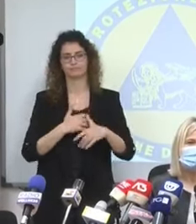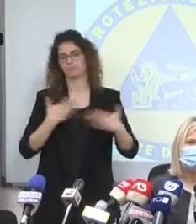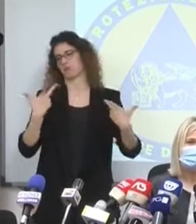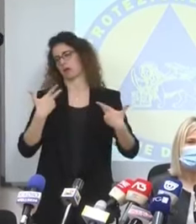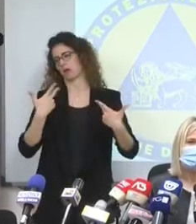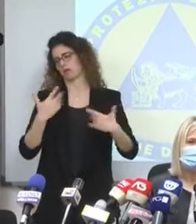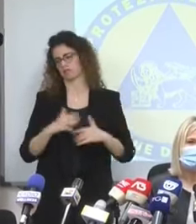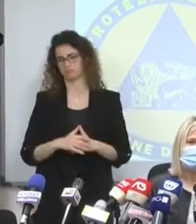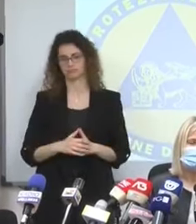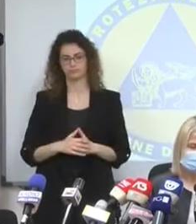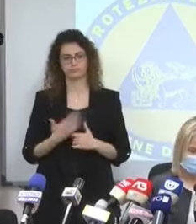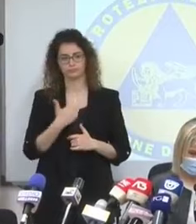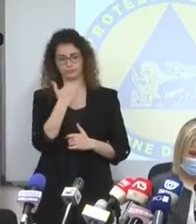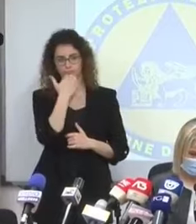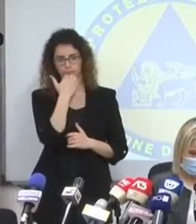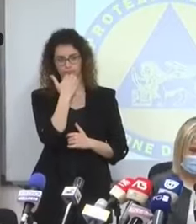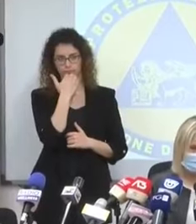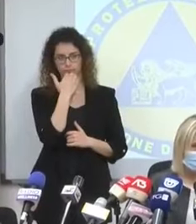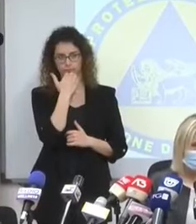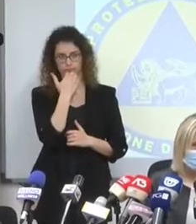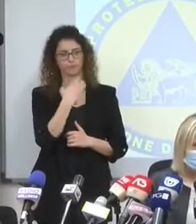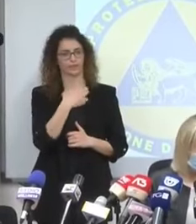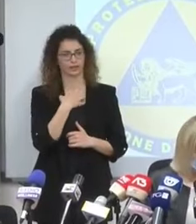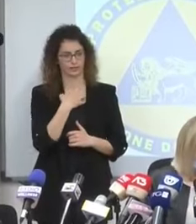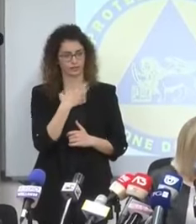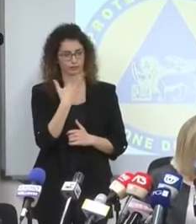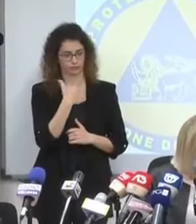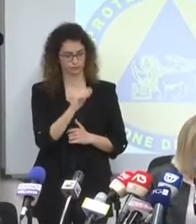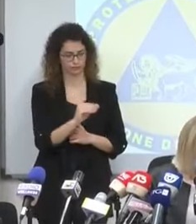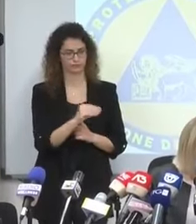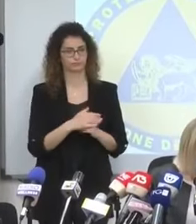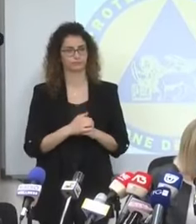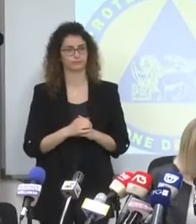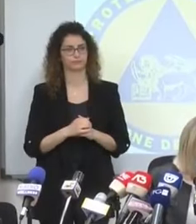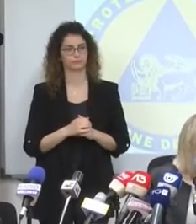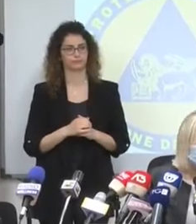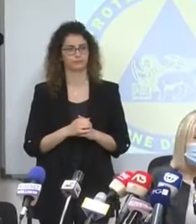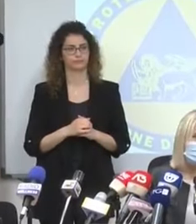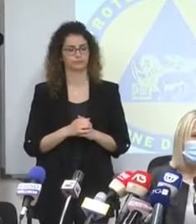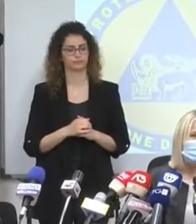Niente paura, chiedo scusa. Allora, Presidente, Assessore, le volevo chiedere intanto...